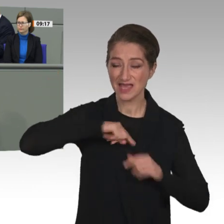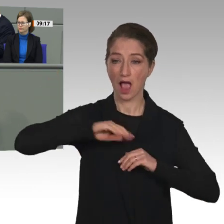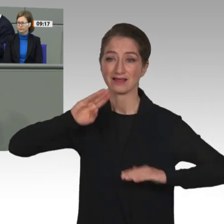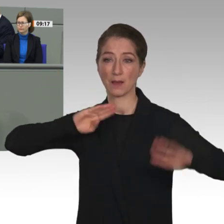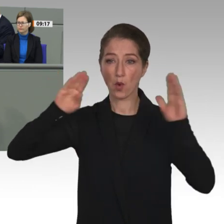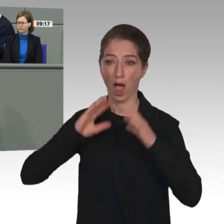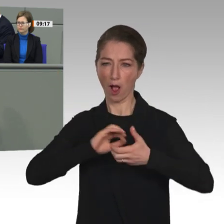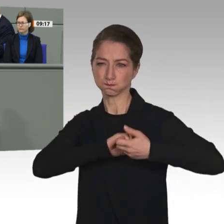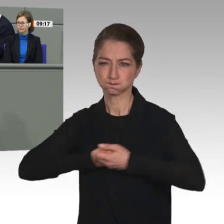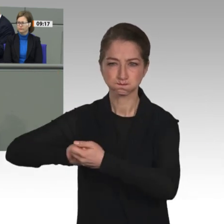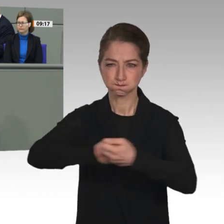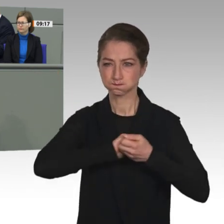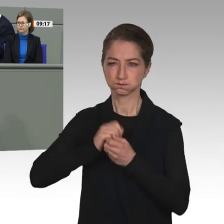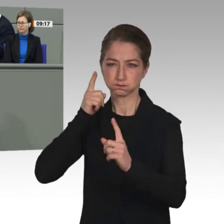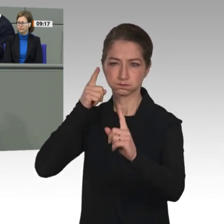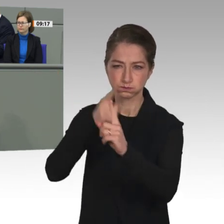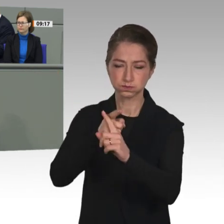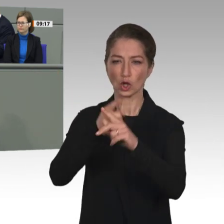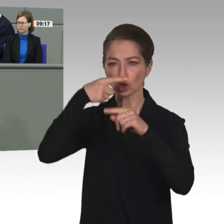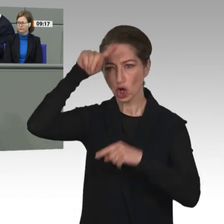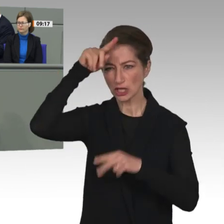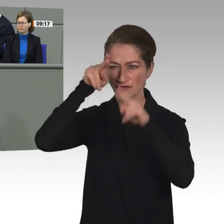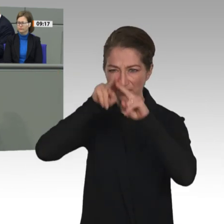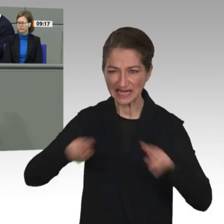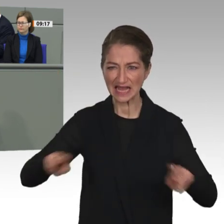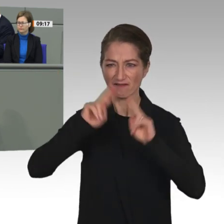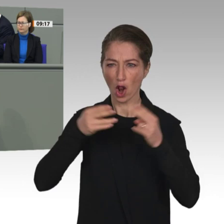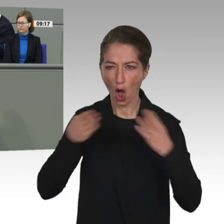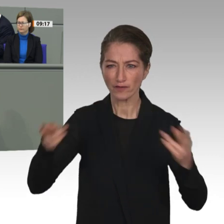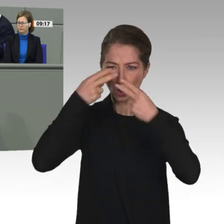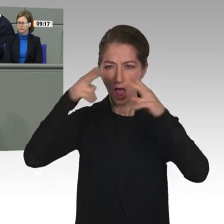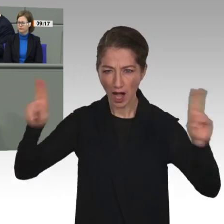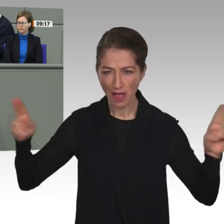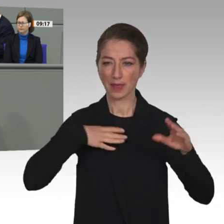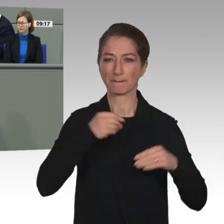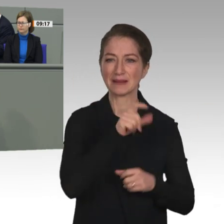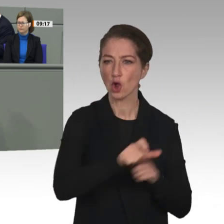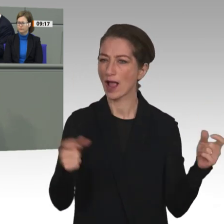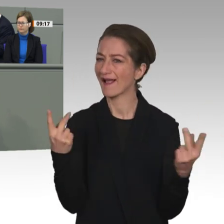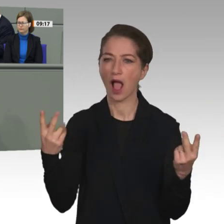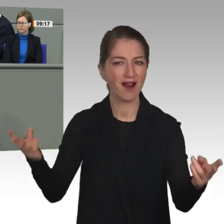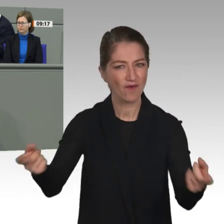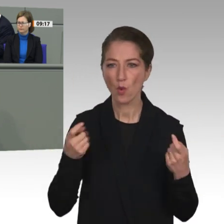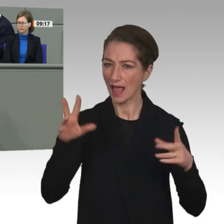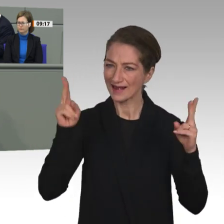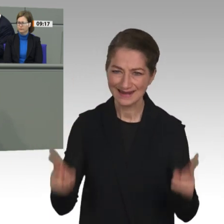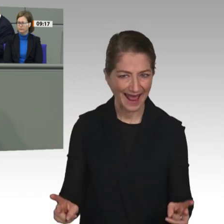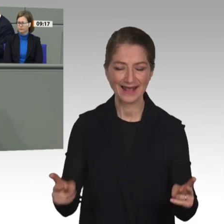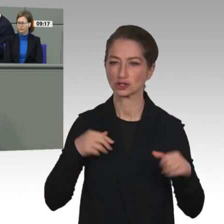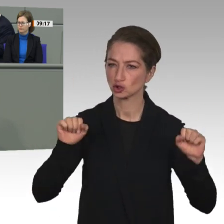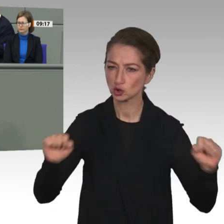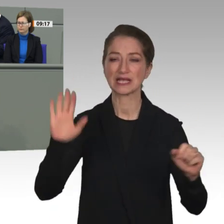zusammen für ein friedliches, weltoffenes und tolerantes Deutschland. Wir schützen die Rechte aller unserer Mitbürger, egal woher sie kommen, welche Religion sie